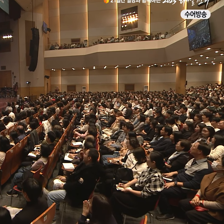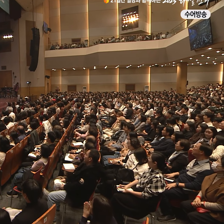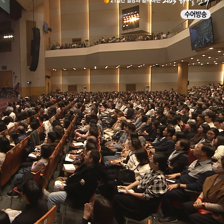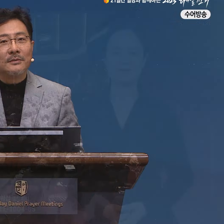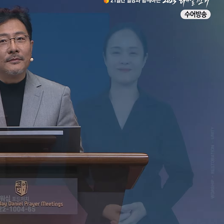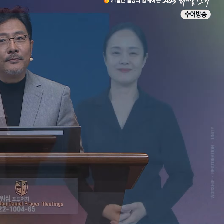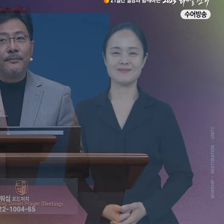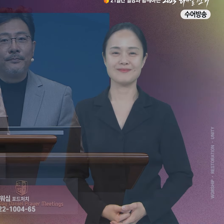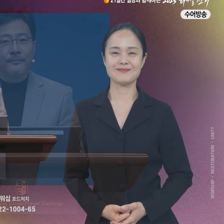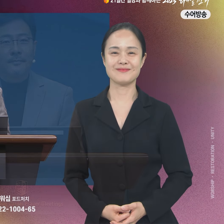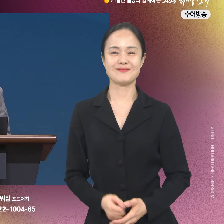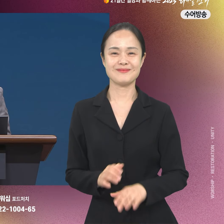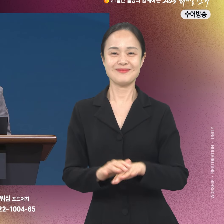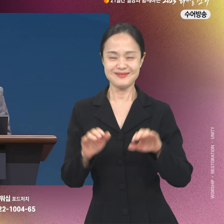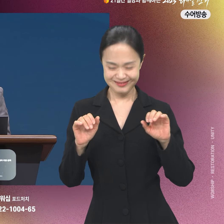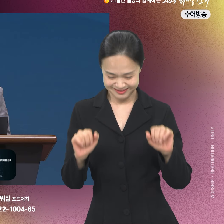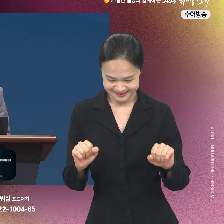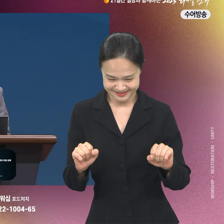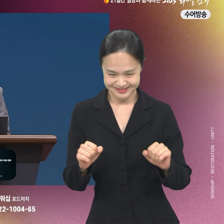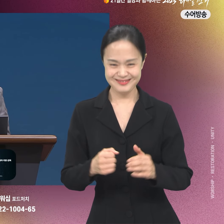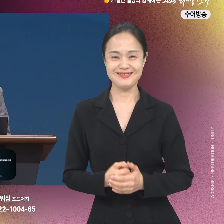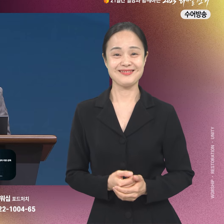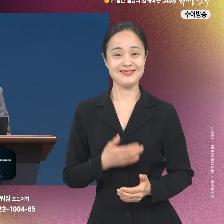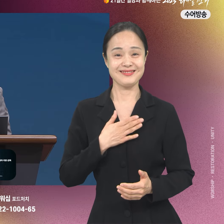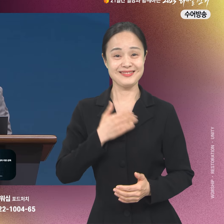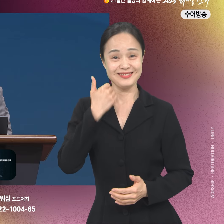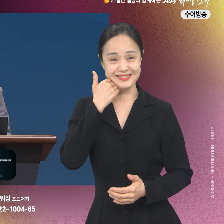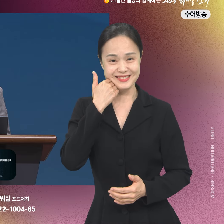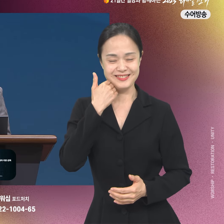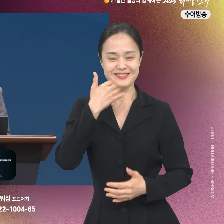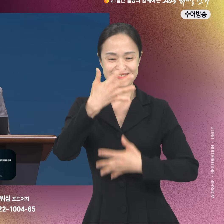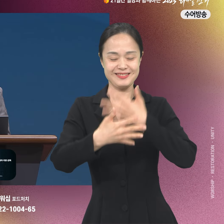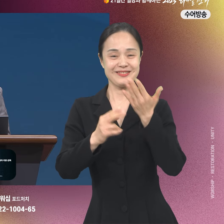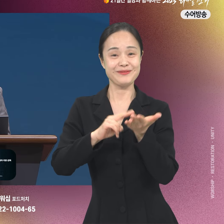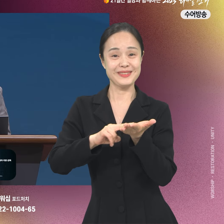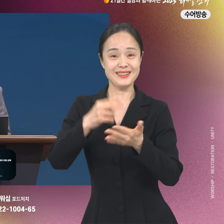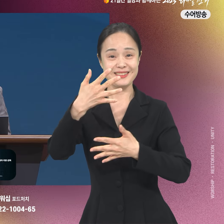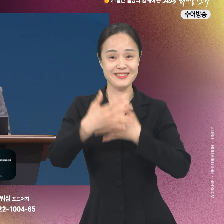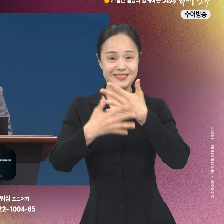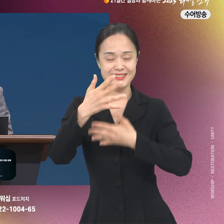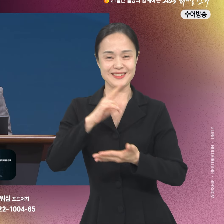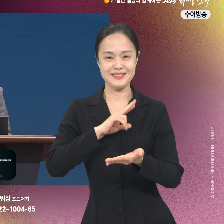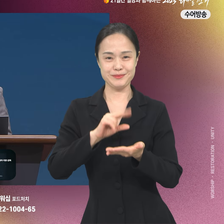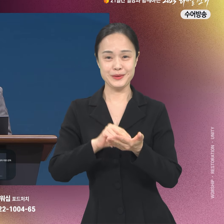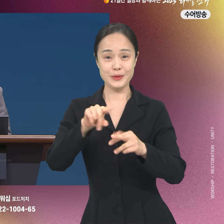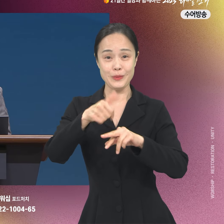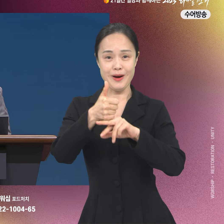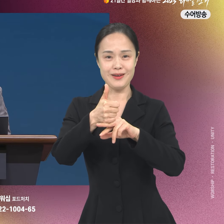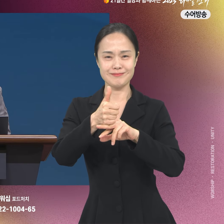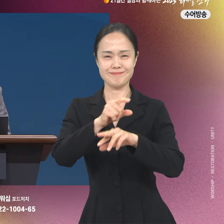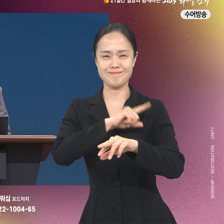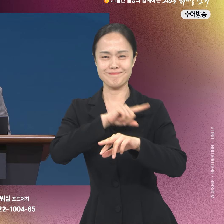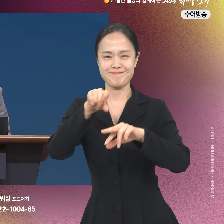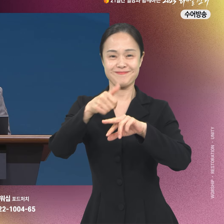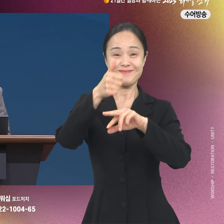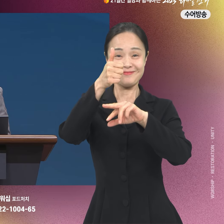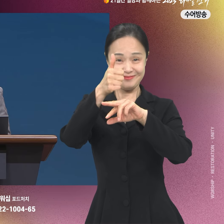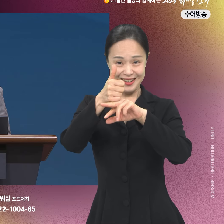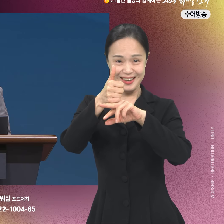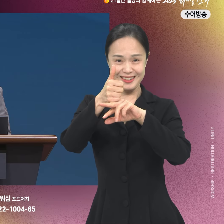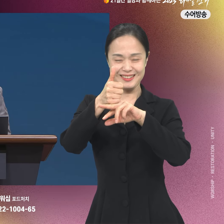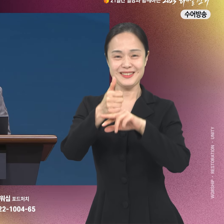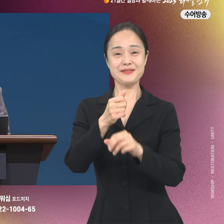네, 안녕하세요. 저는 킹 오브 킹스의 제작 각본 감독을 맡은 장성호라고 합니다.